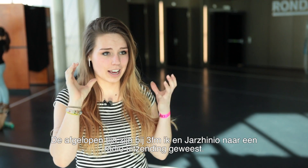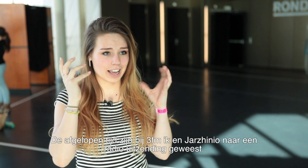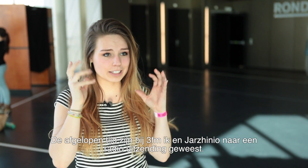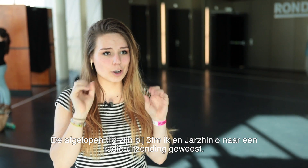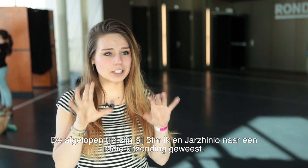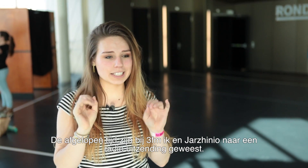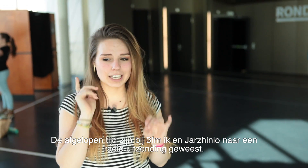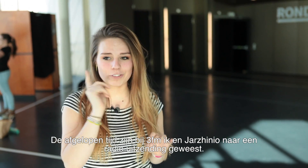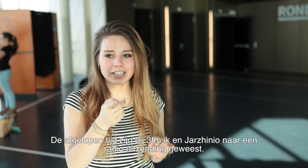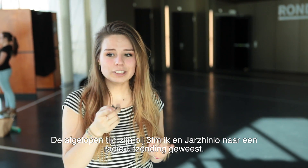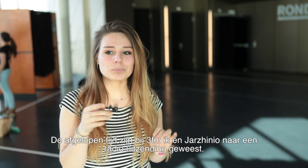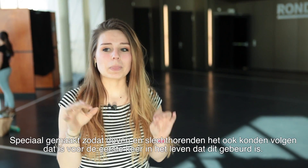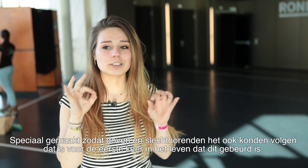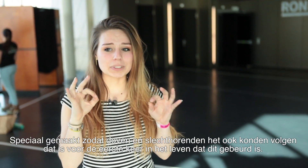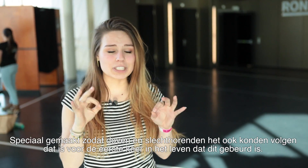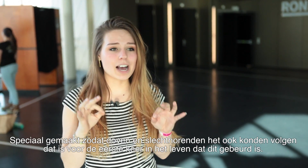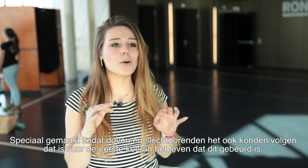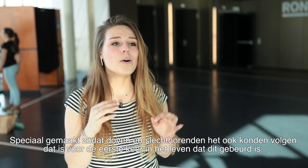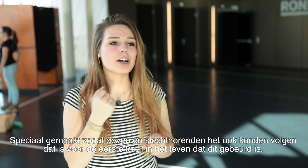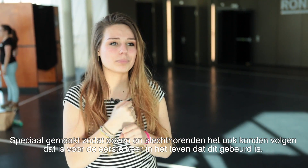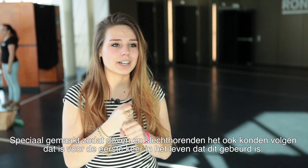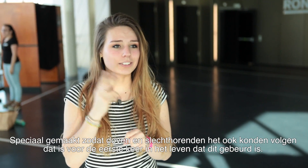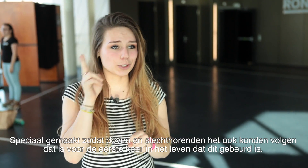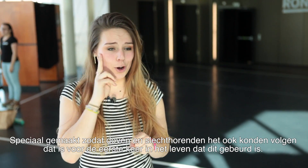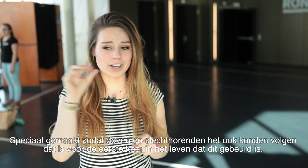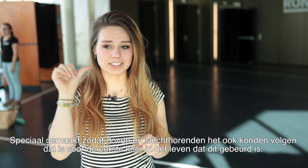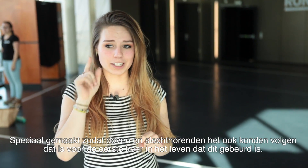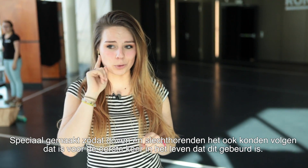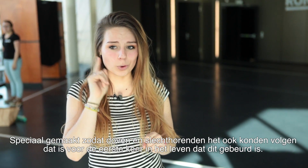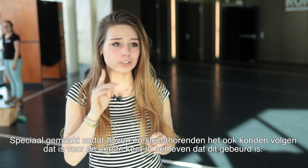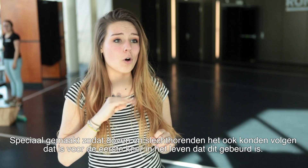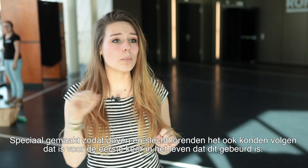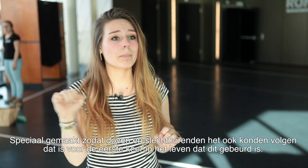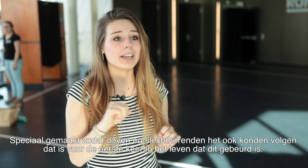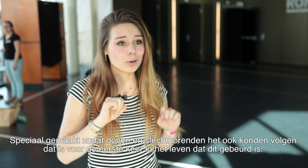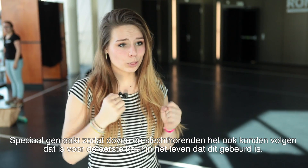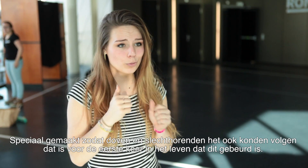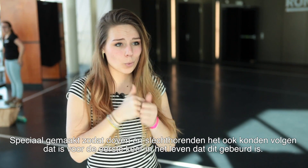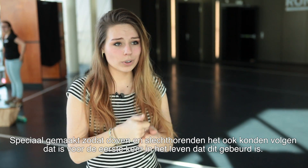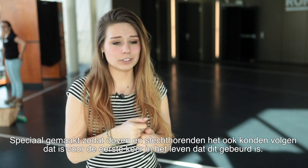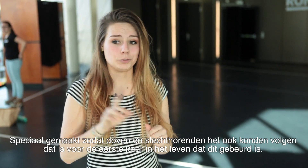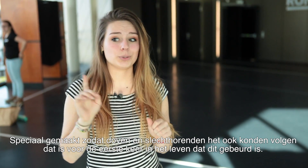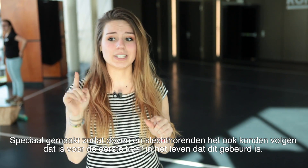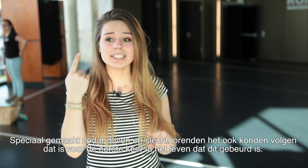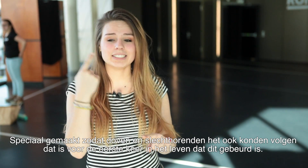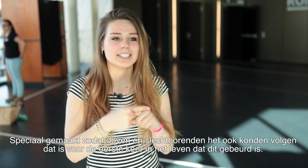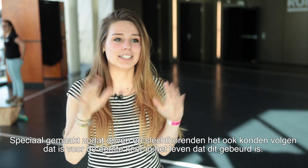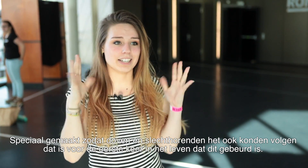een radio-uitzending geweest. Speciaal gemaakt dat doven en slechthorenden ook mee konden volgen. Dat is de eerste keer in het